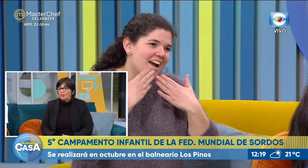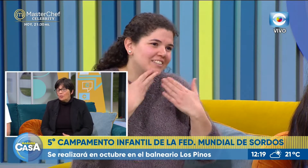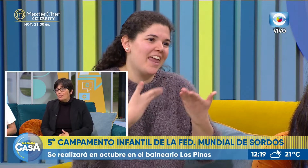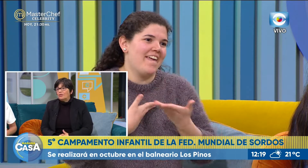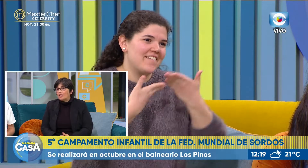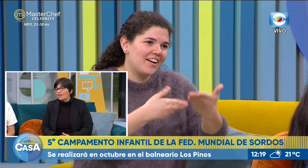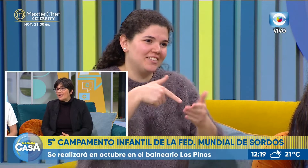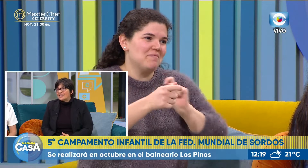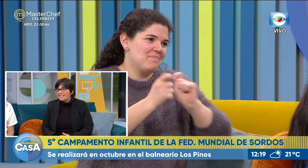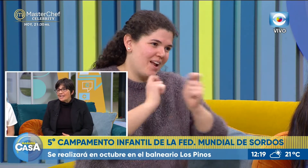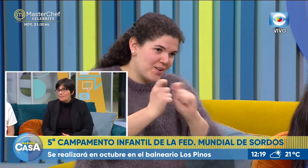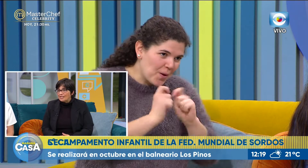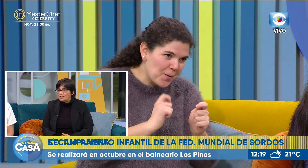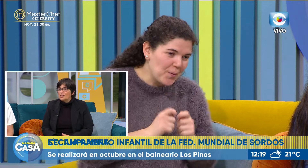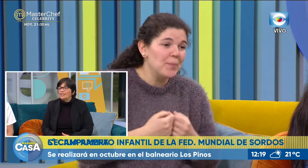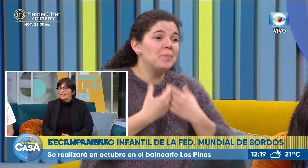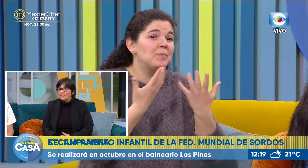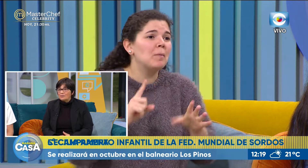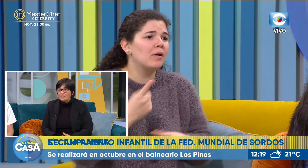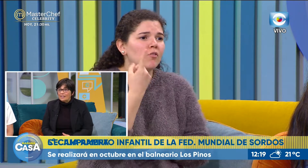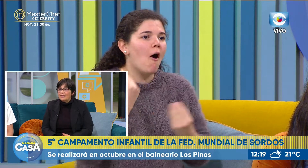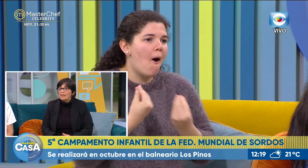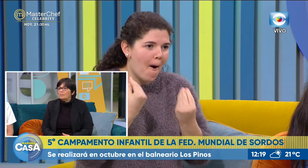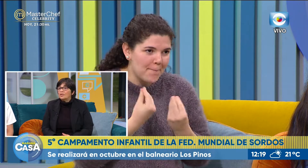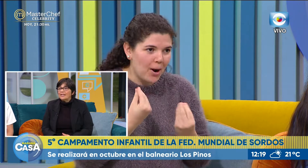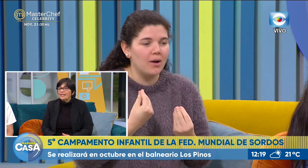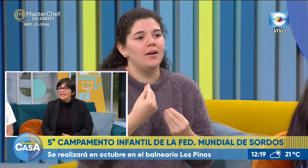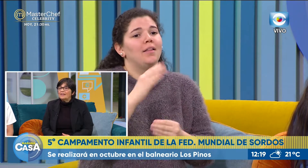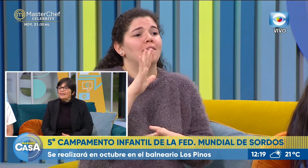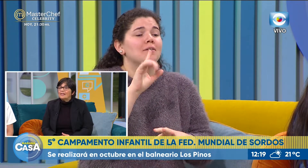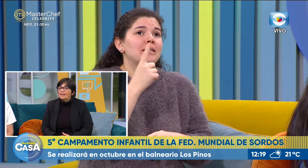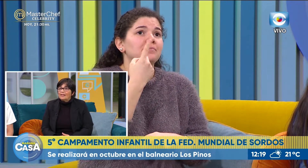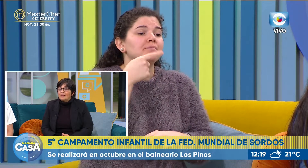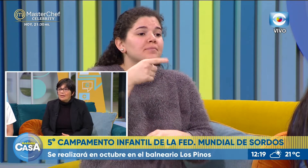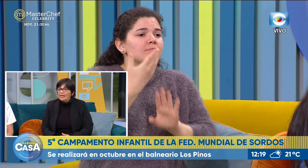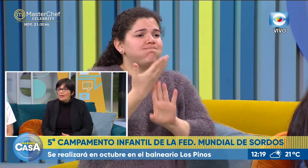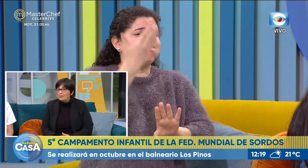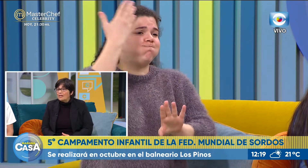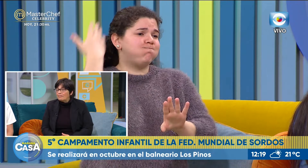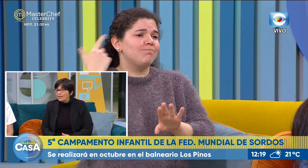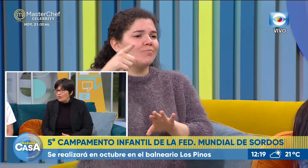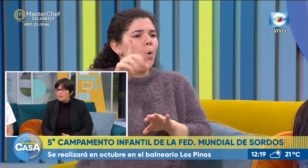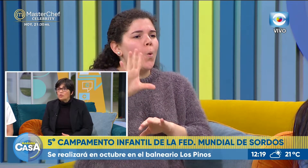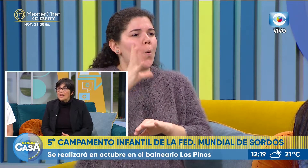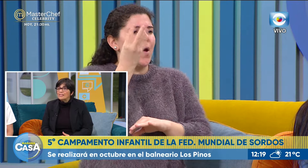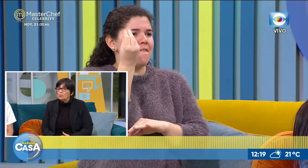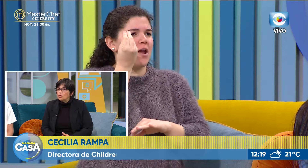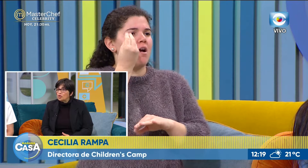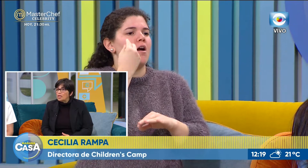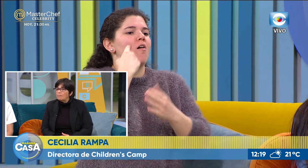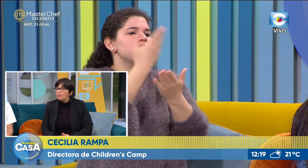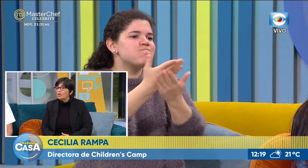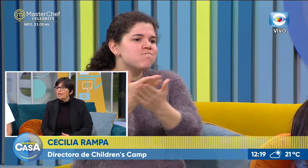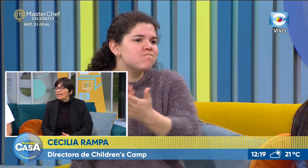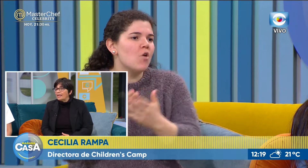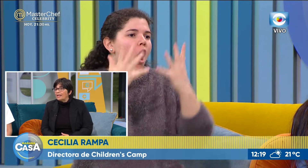Bueno, primero quiero agradecer la invitación y esta entrevista porque es la primera vez que lo hacemos. Hace mucho